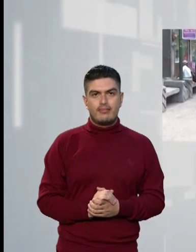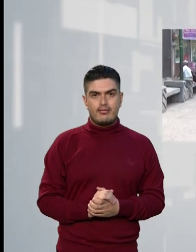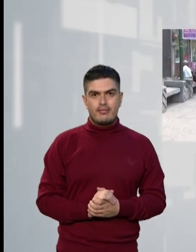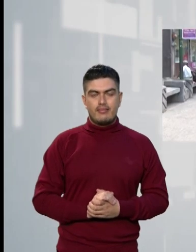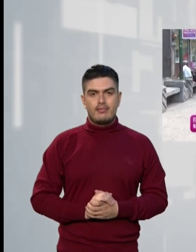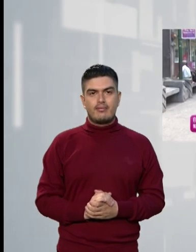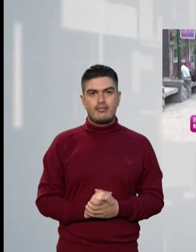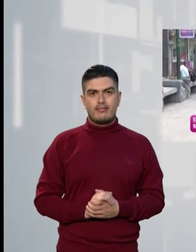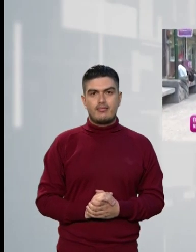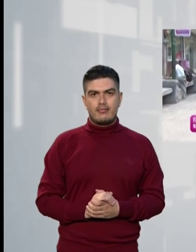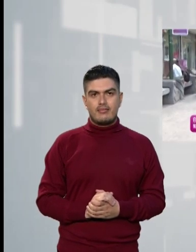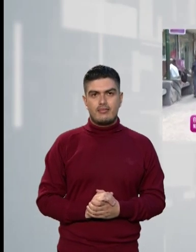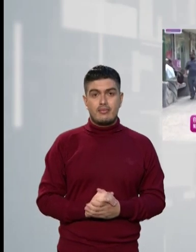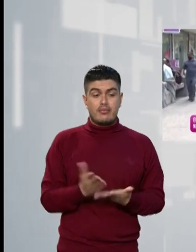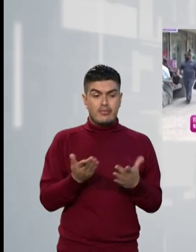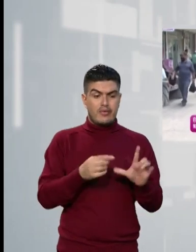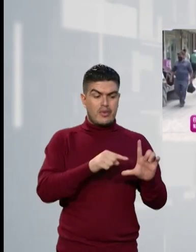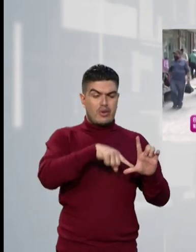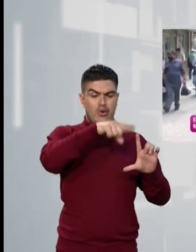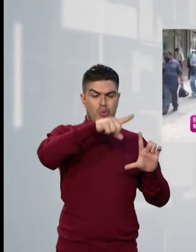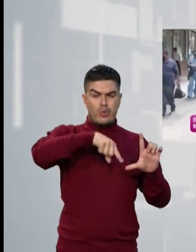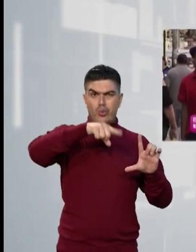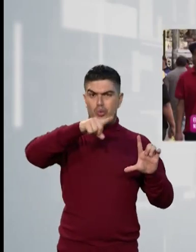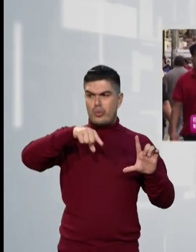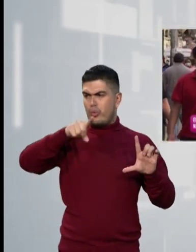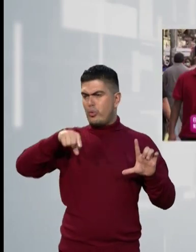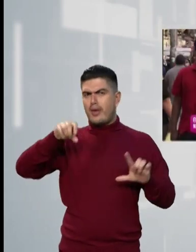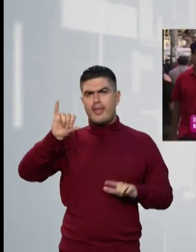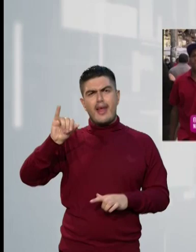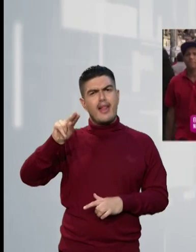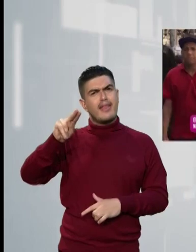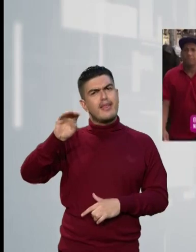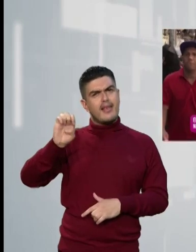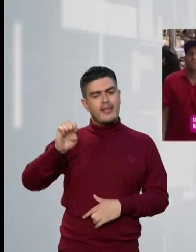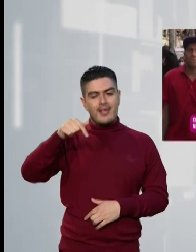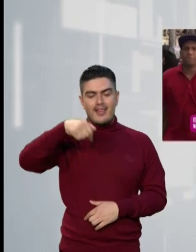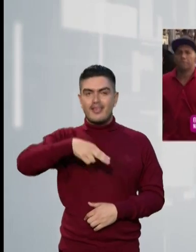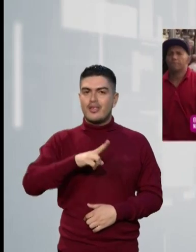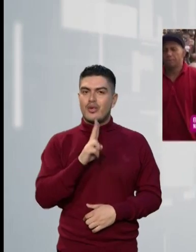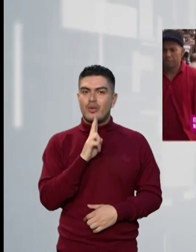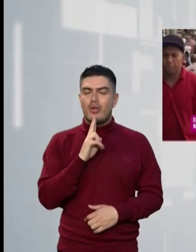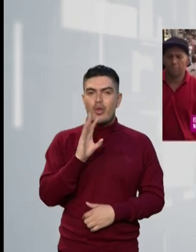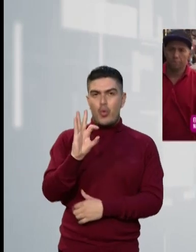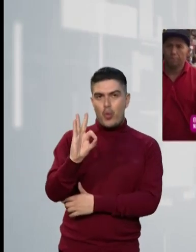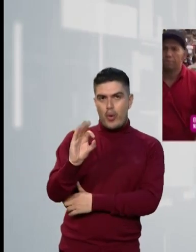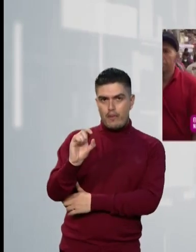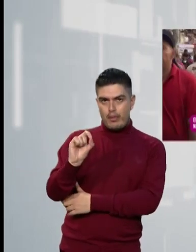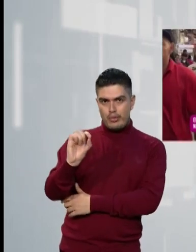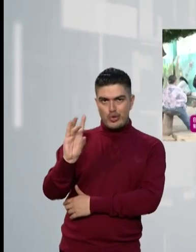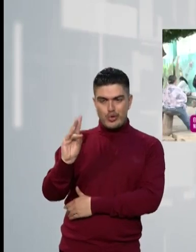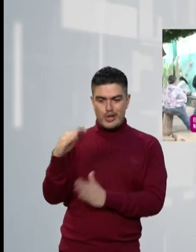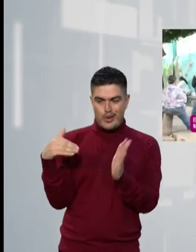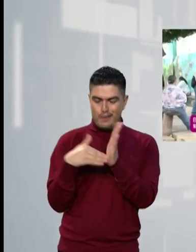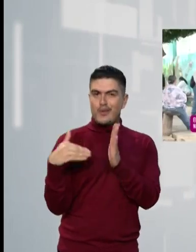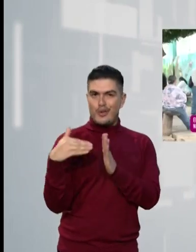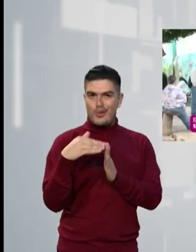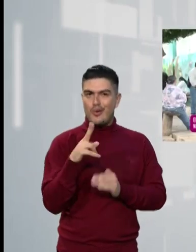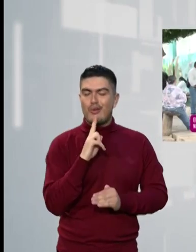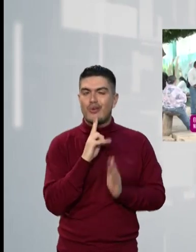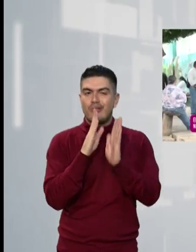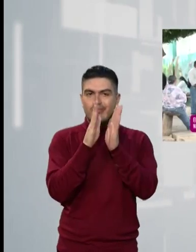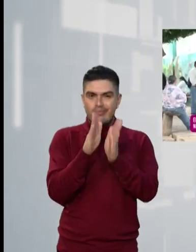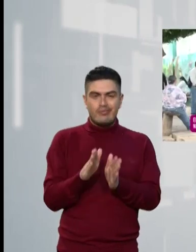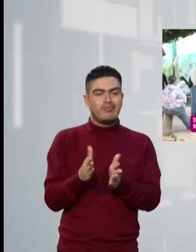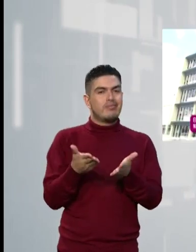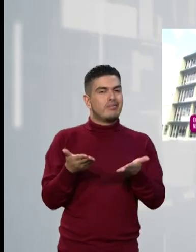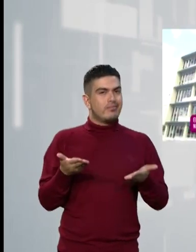lagos datos del Instituto Nacional de estadísticas revelan que en Honduras Hay 9.7 millones de habitantes y para atender